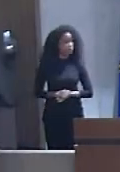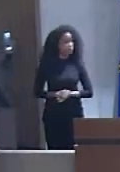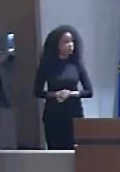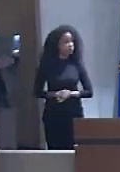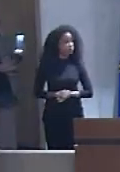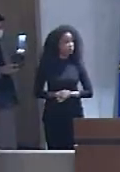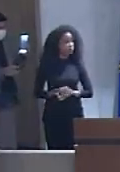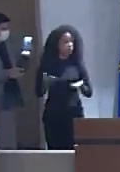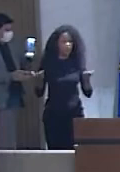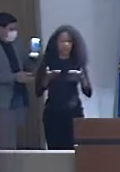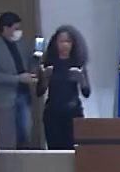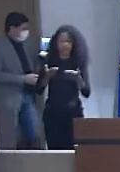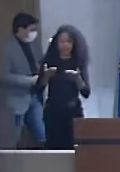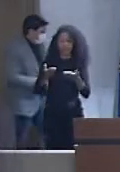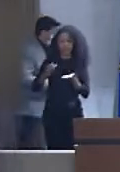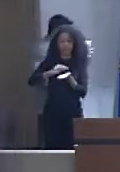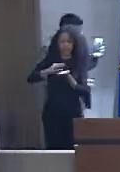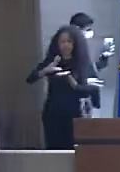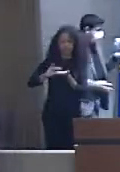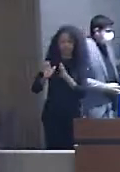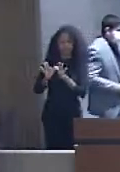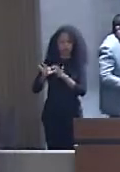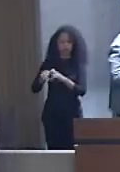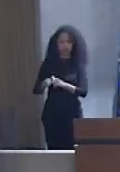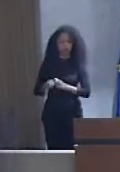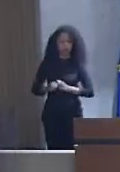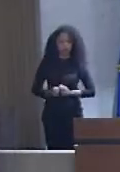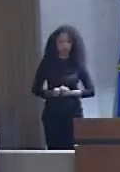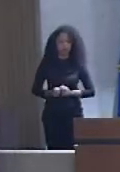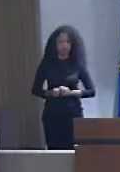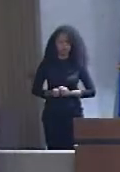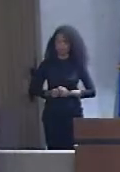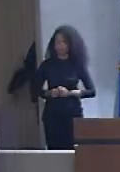Vamos fazer os encaminhamentos. Deixa eu ir aqui para...